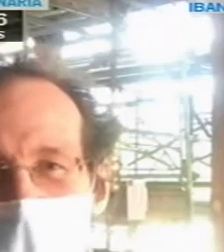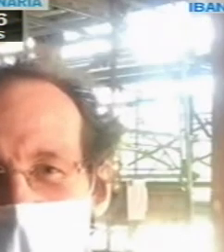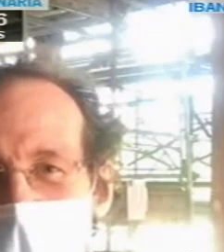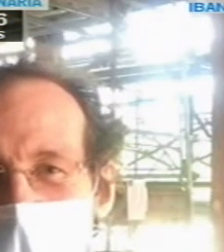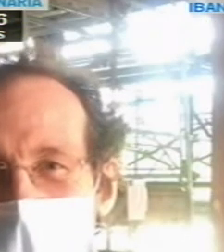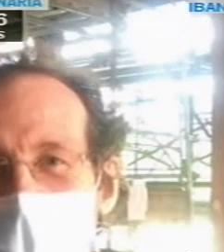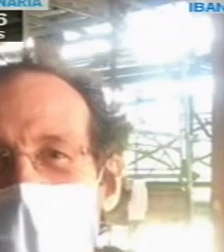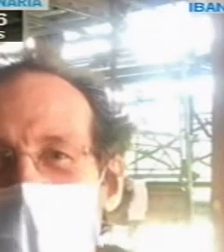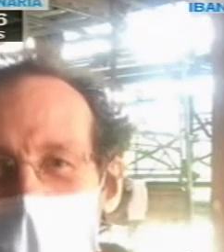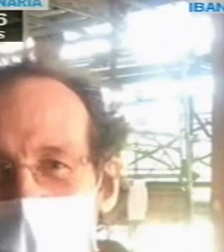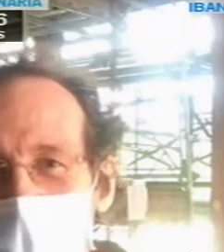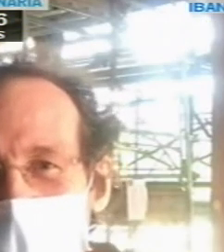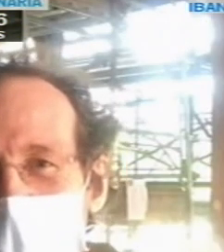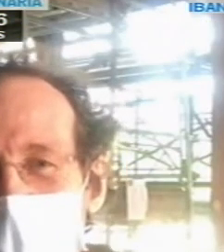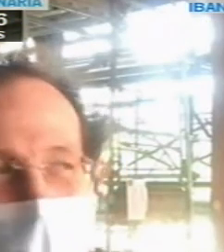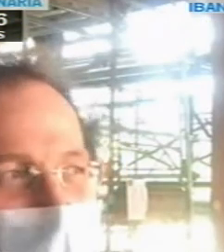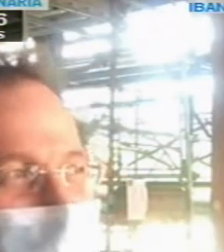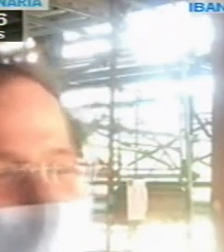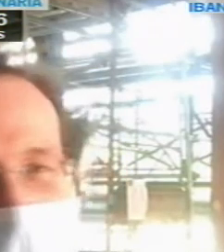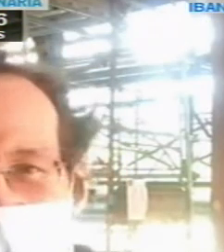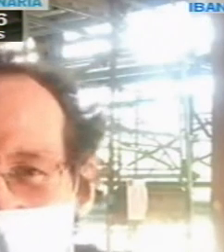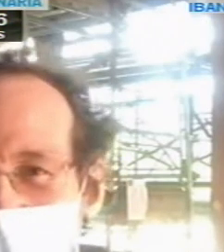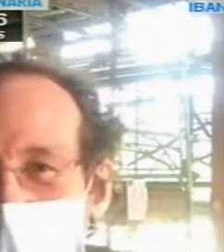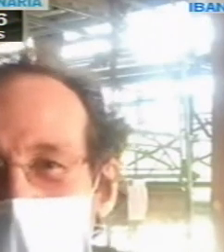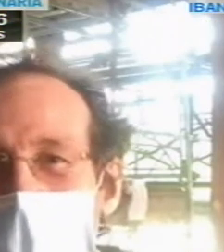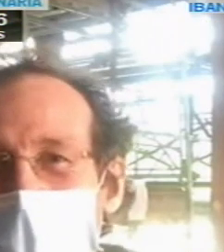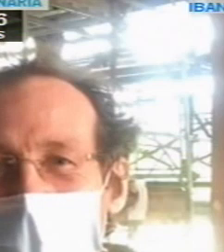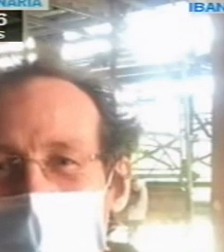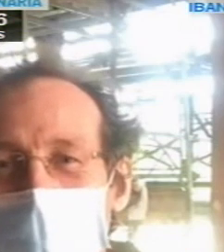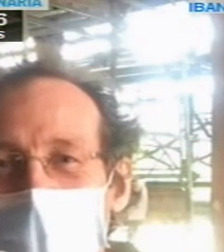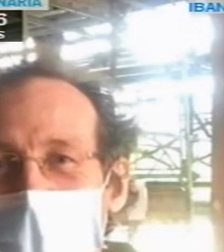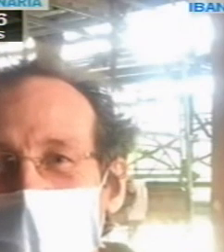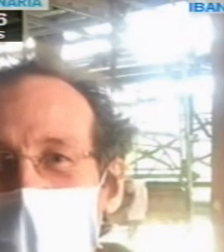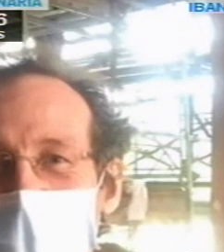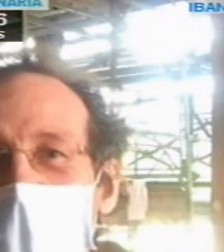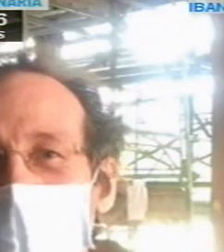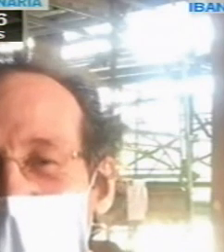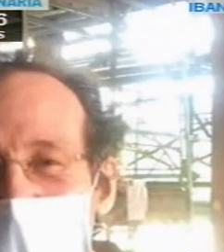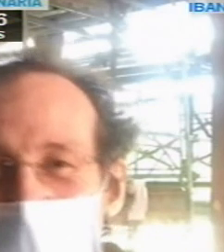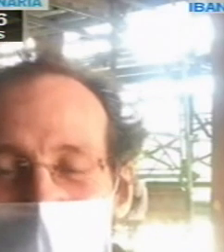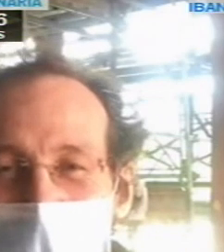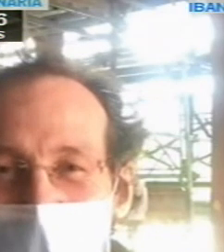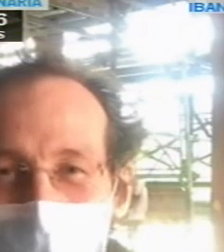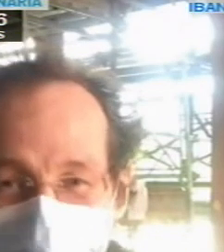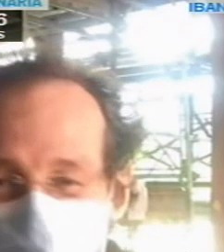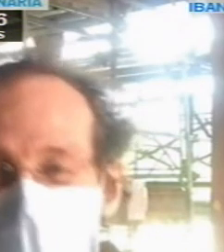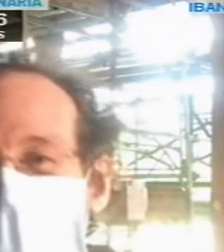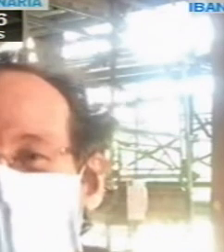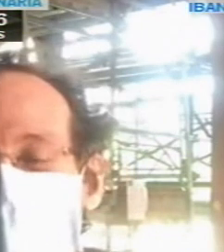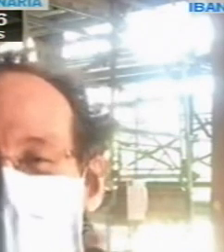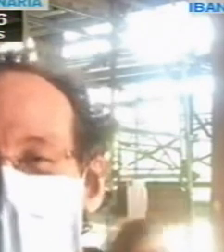andiamo a vedere, infatti appena ci salutiamo facciamo due passi con Alessandro e andremo proprio al mercato a vedere. Beh, magari torno poi in